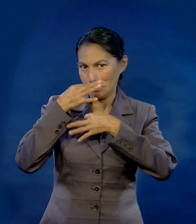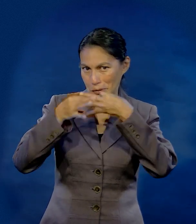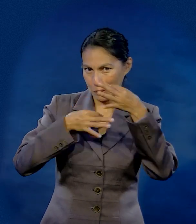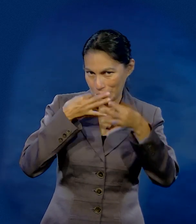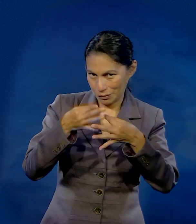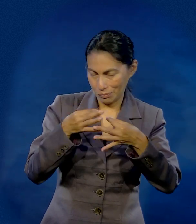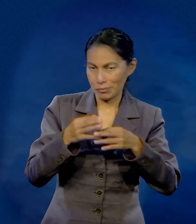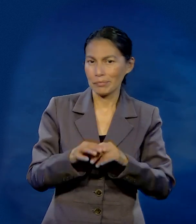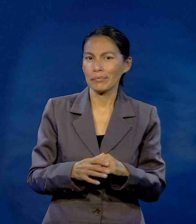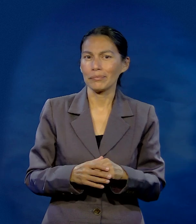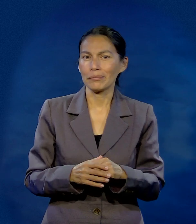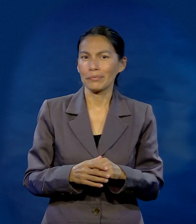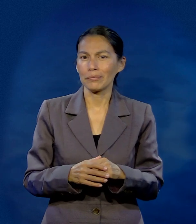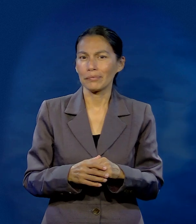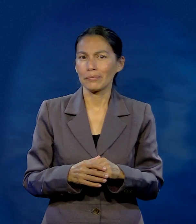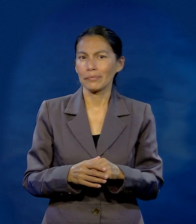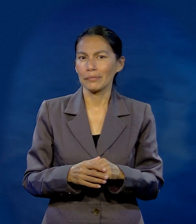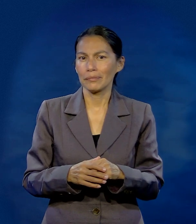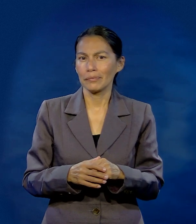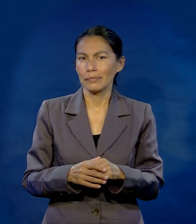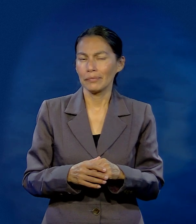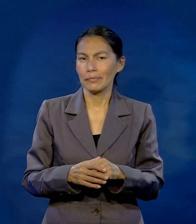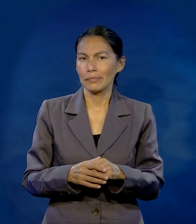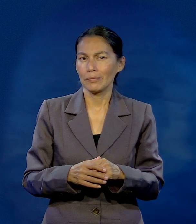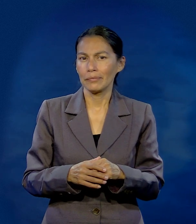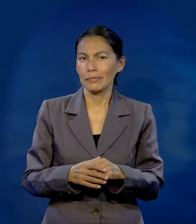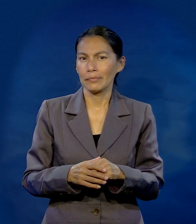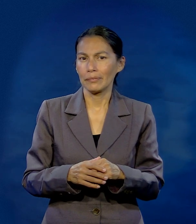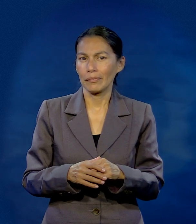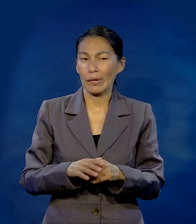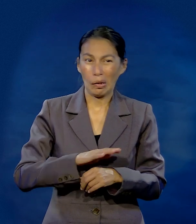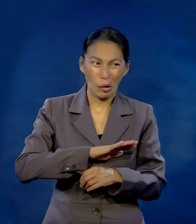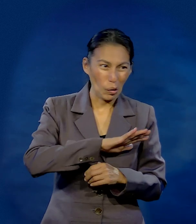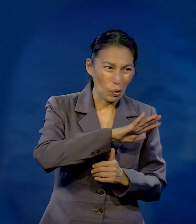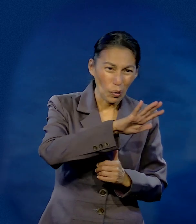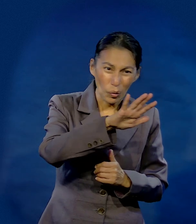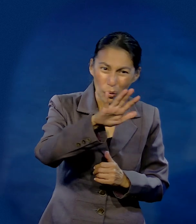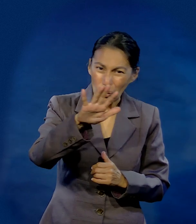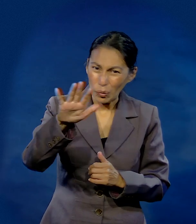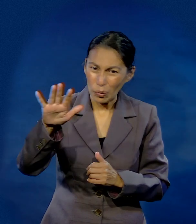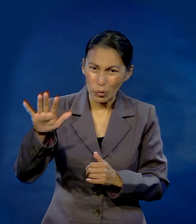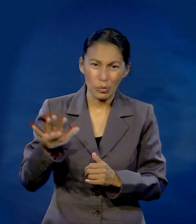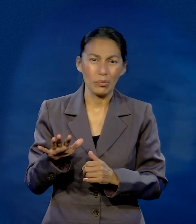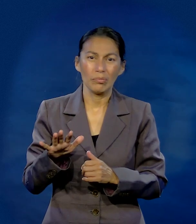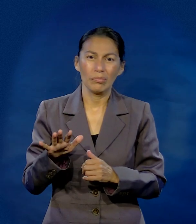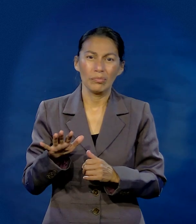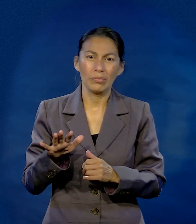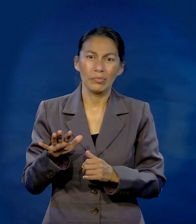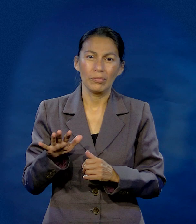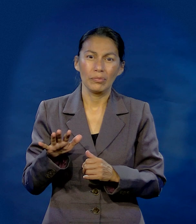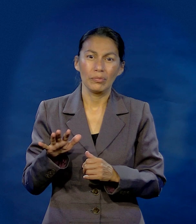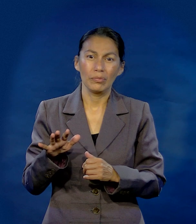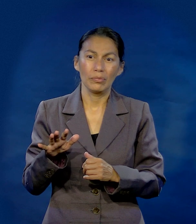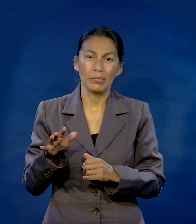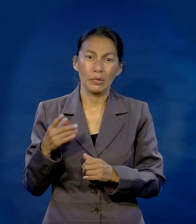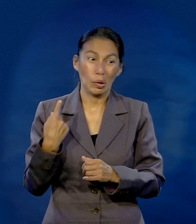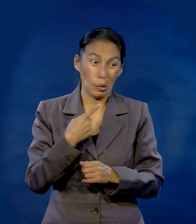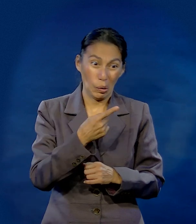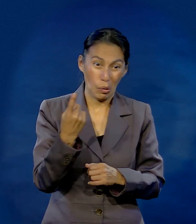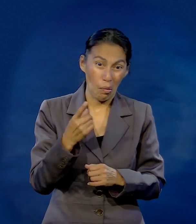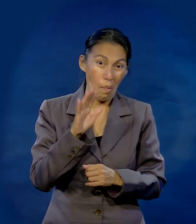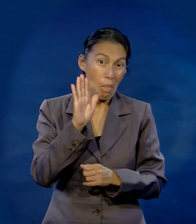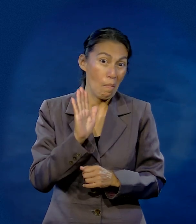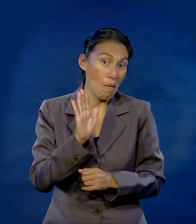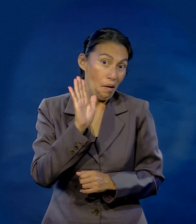eternas y este es el punto muchachos y amigos voy a decir esto con mucho cuidado con